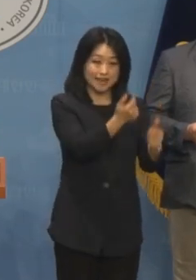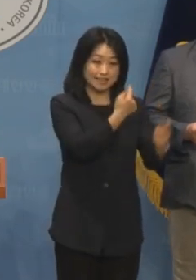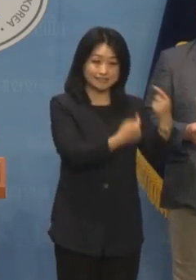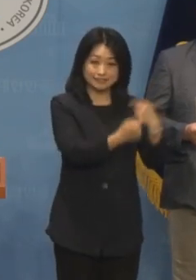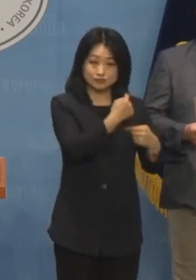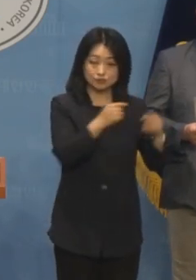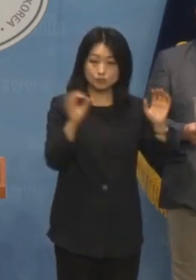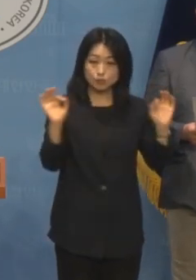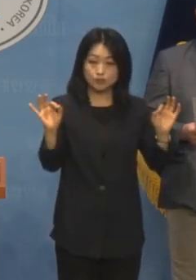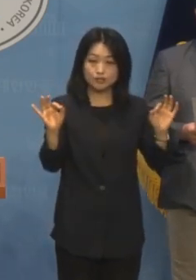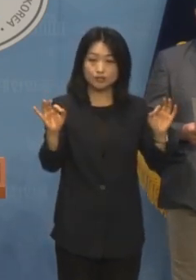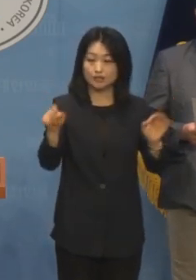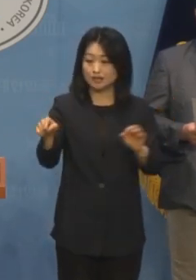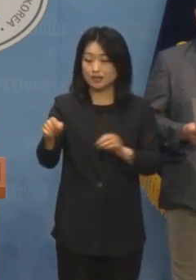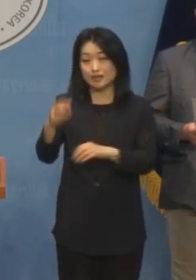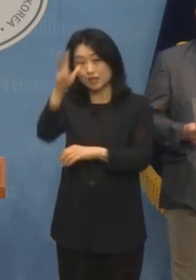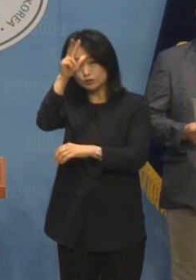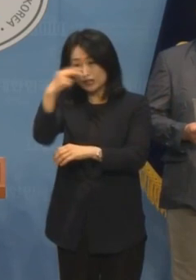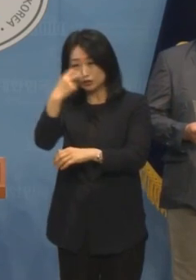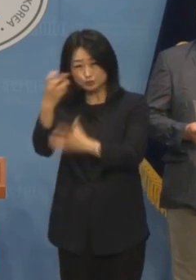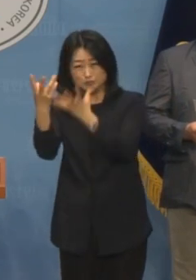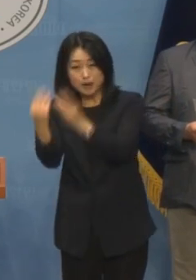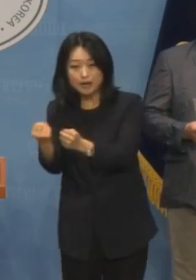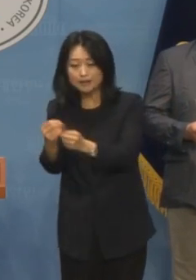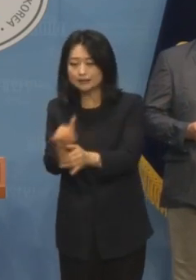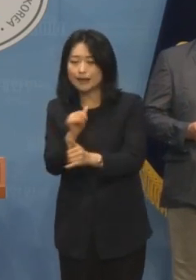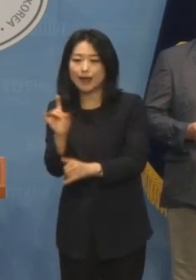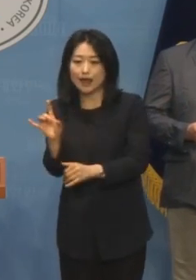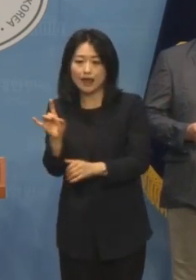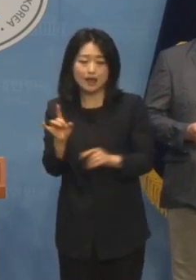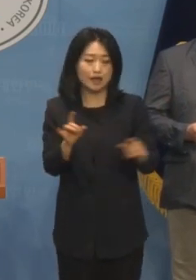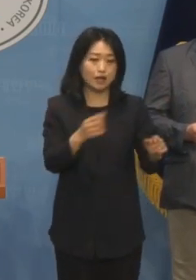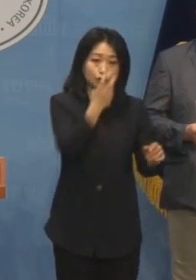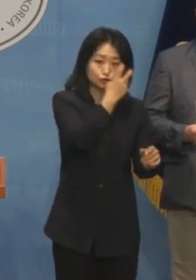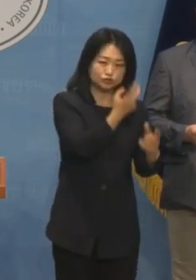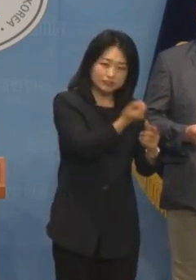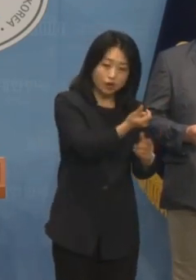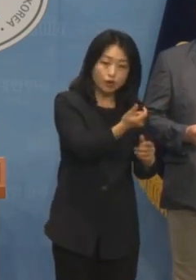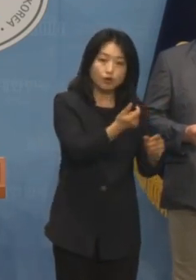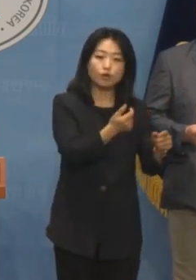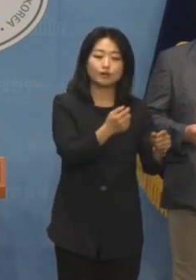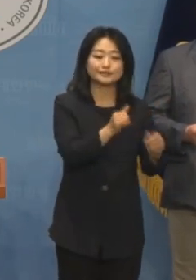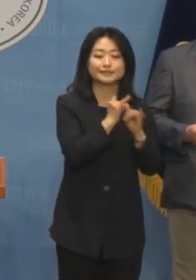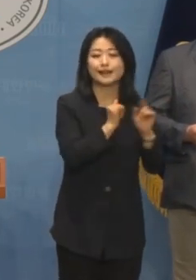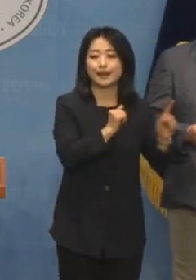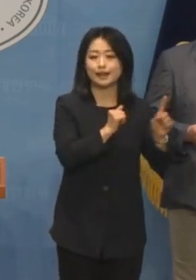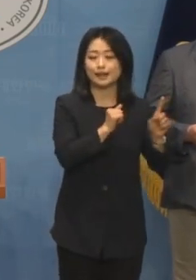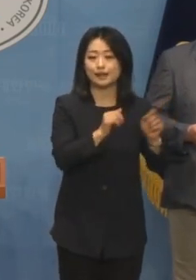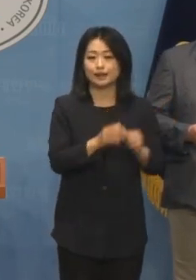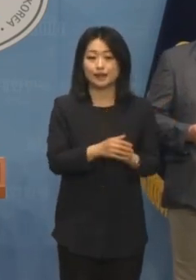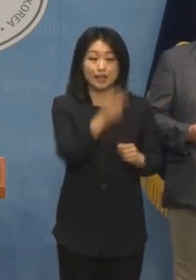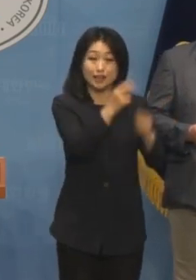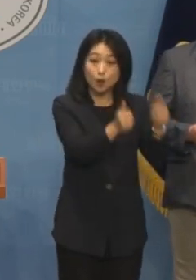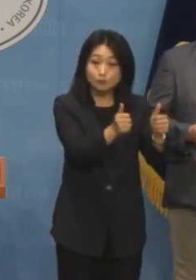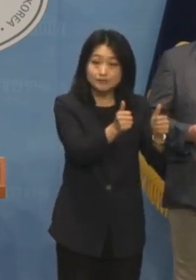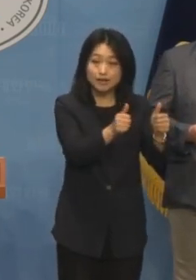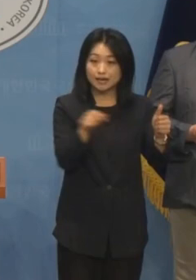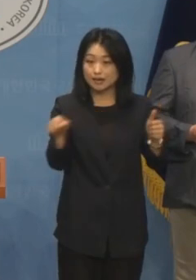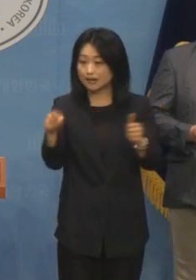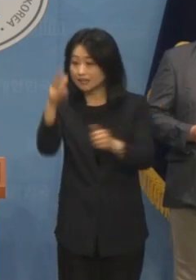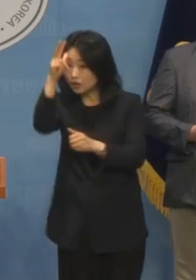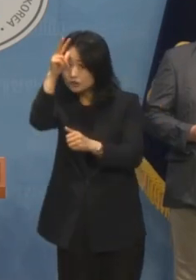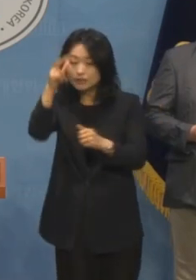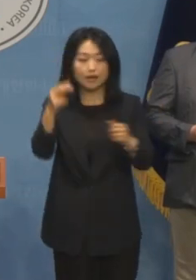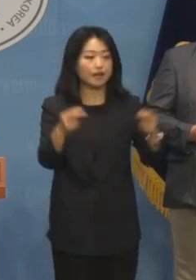훨씬 많이 발생했다는 것을 알 수 있습니다. 자살자 수의 비중이 경찰에 비해 검찰이 13배